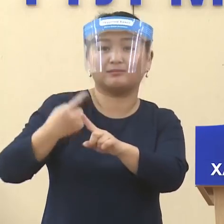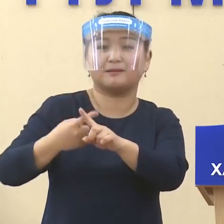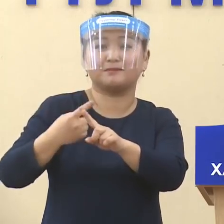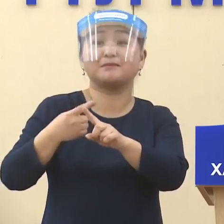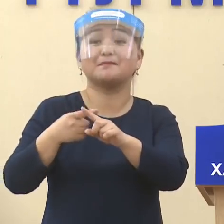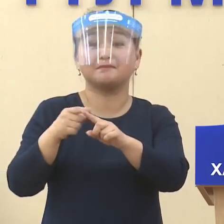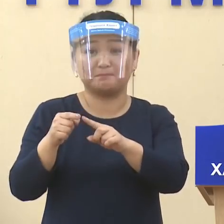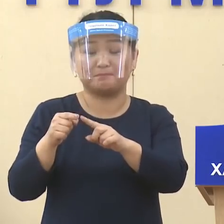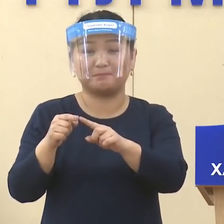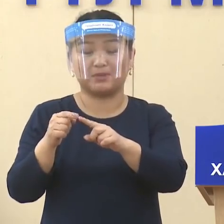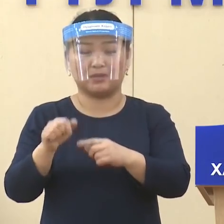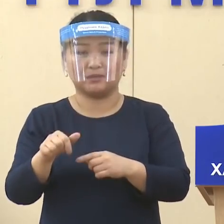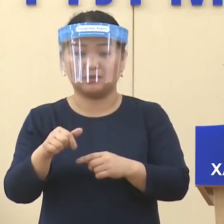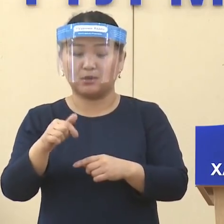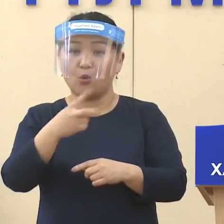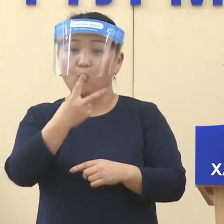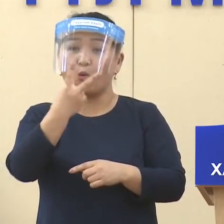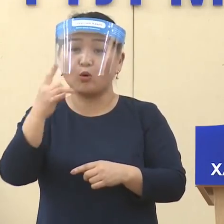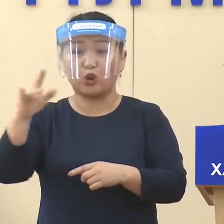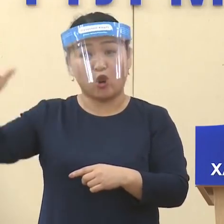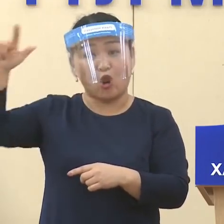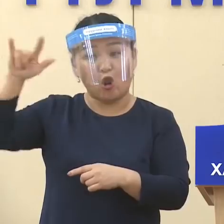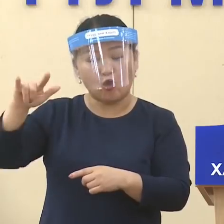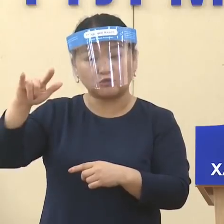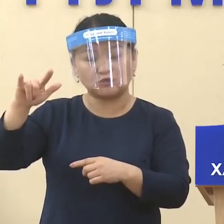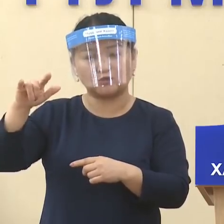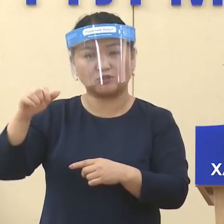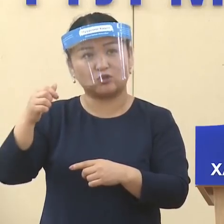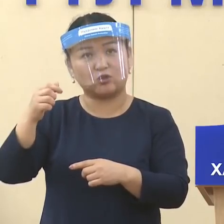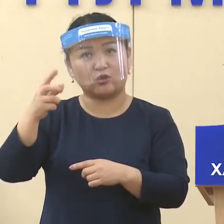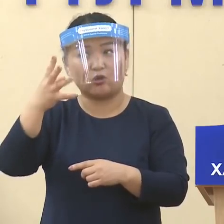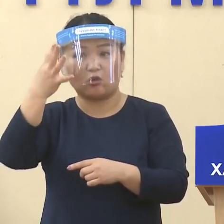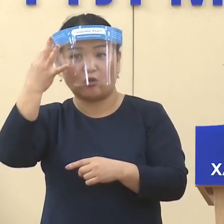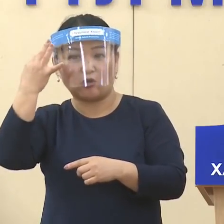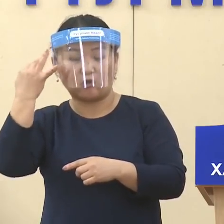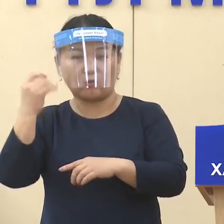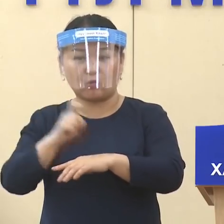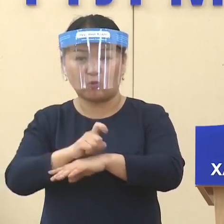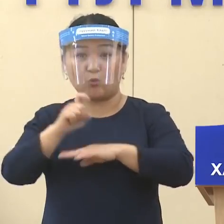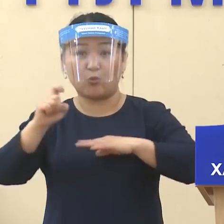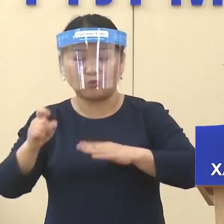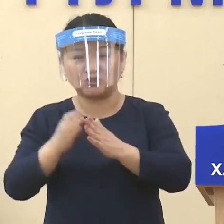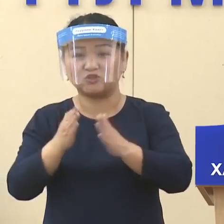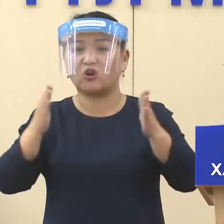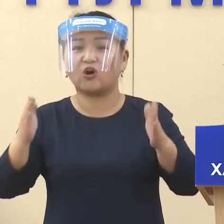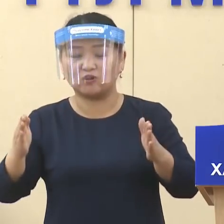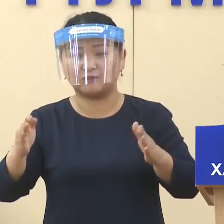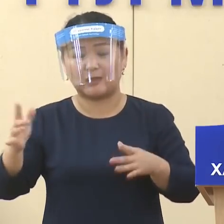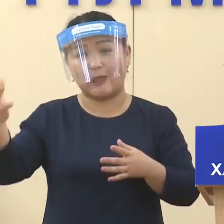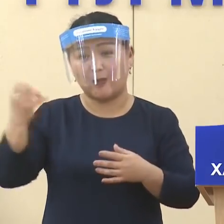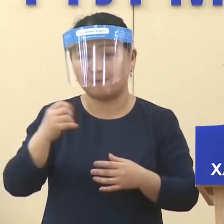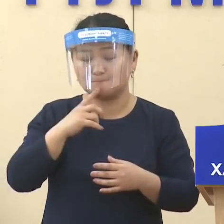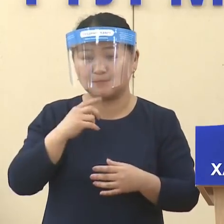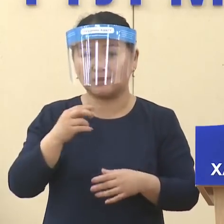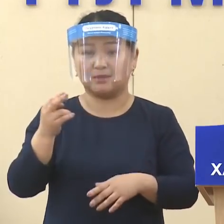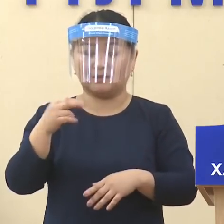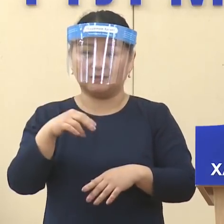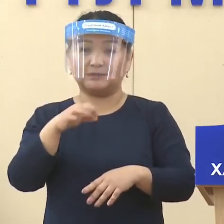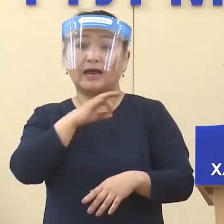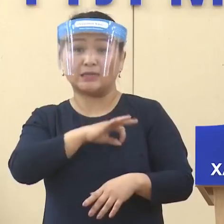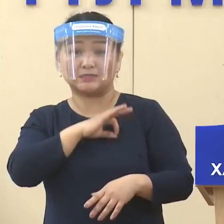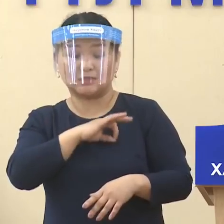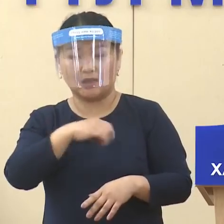За энэ утгаараа бол үргийн онгоцуудыг жаахан хоорондоо зайтай одоо авах нь бол давхар судлалын хувьд бол ач холбогдолтой. Ягаад гэвэл бид нар